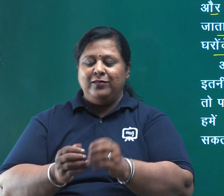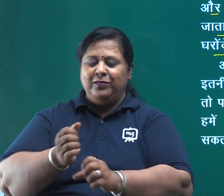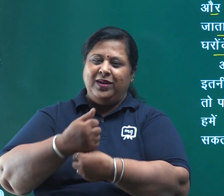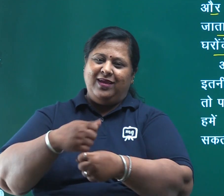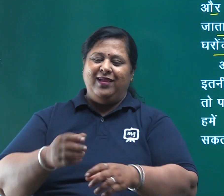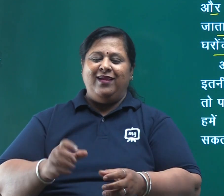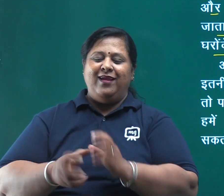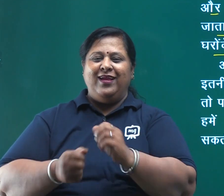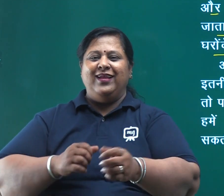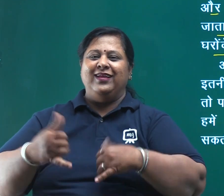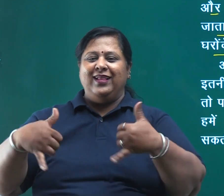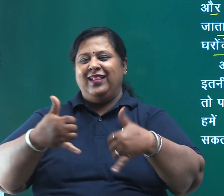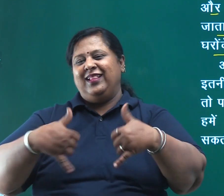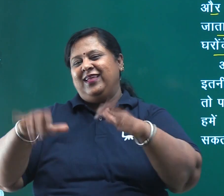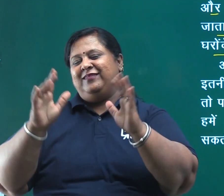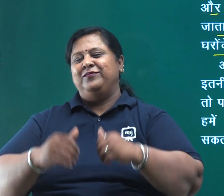खेलते।